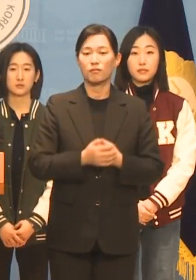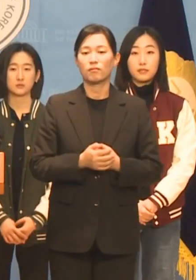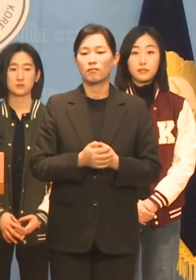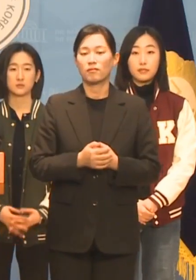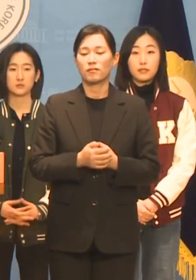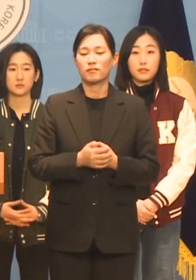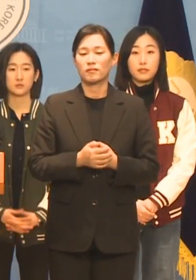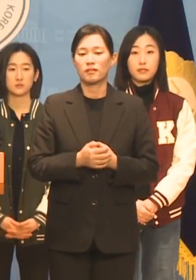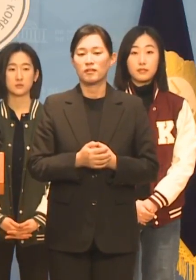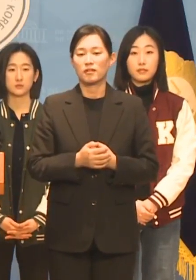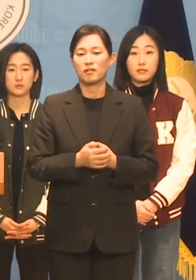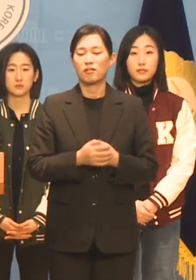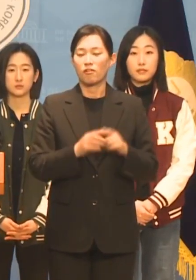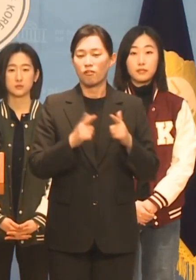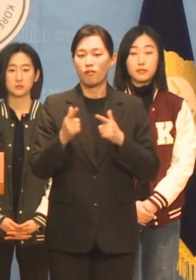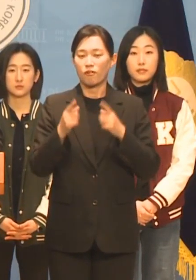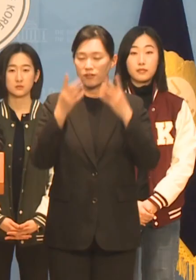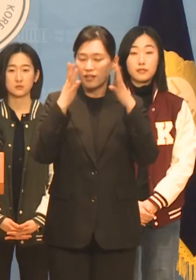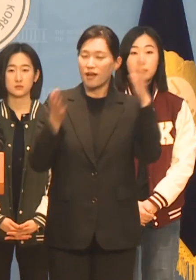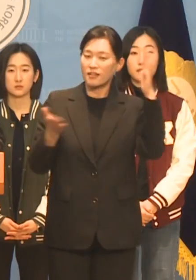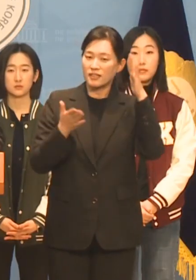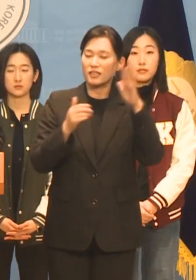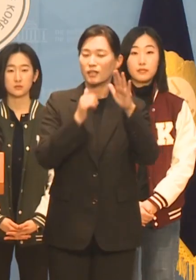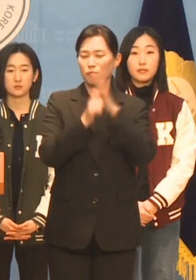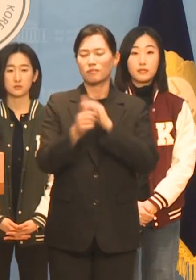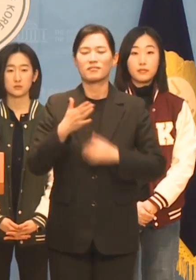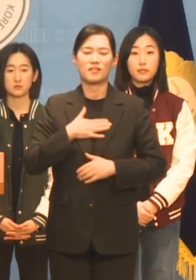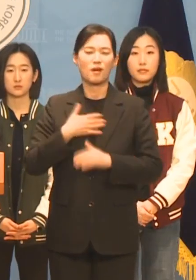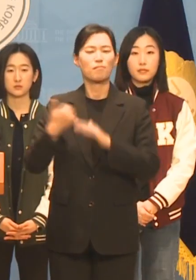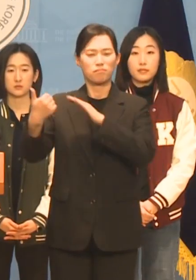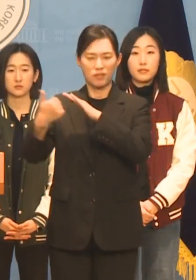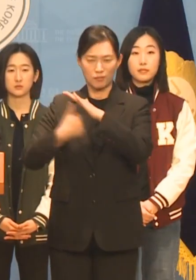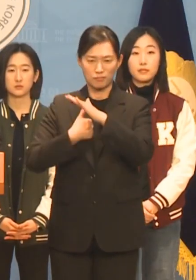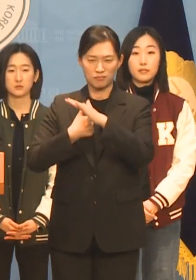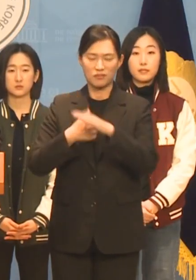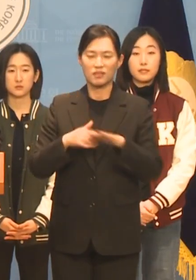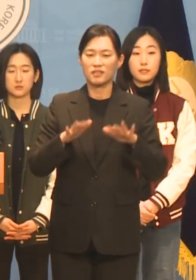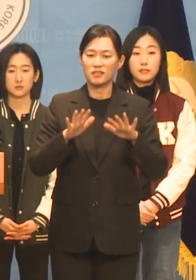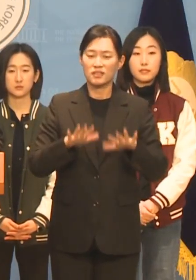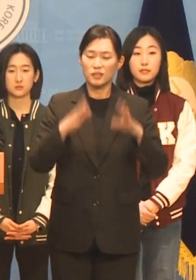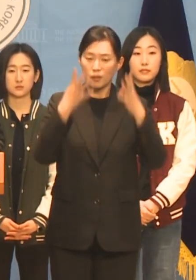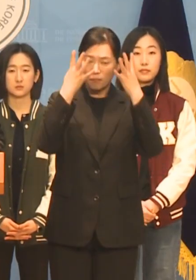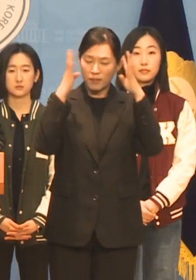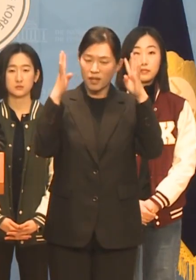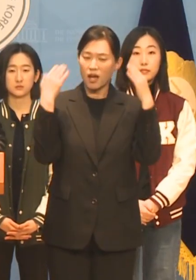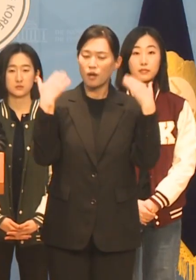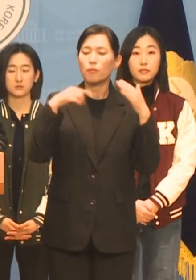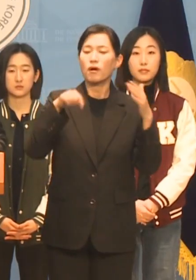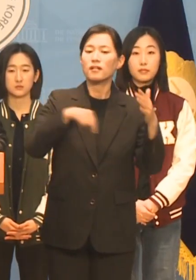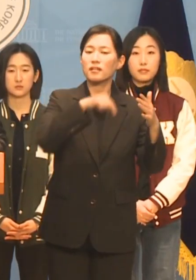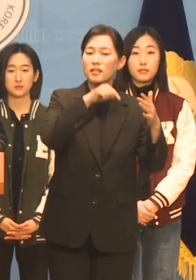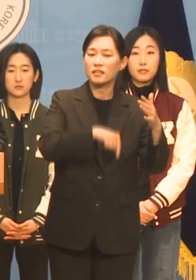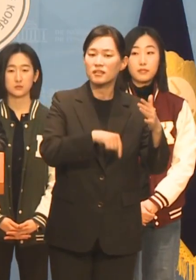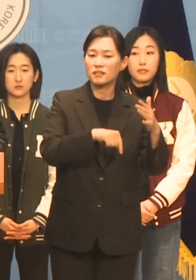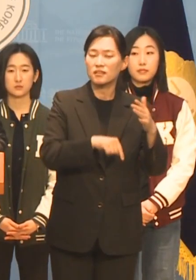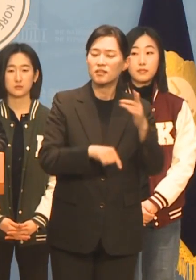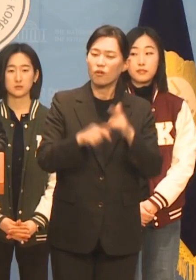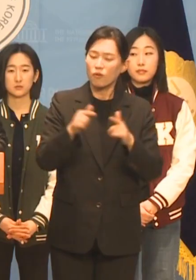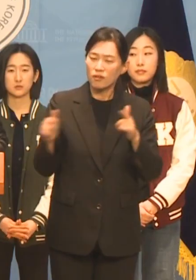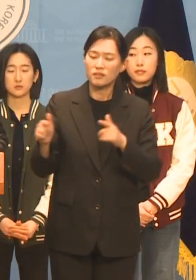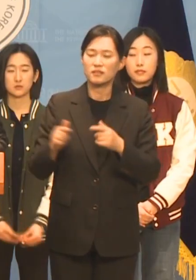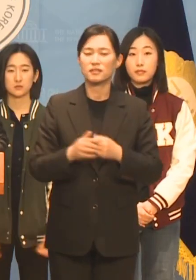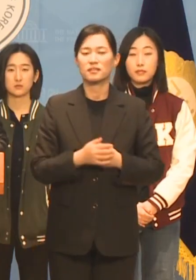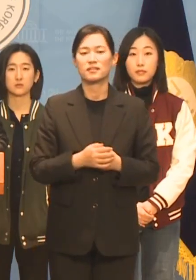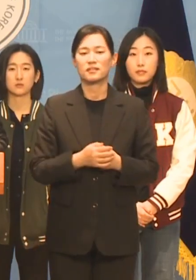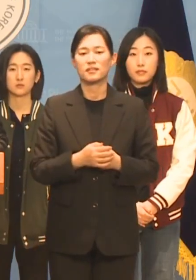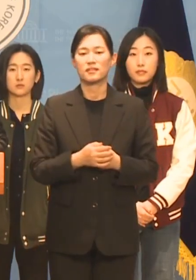여러 대학생 대표자분들이 저를 찾아와서 현재 대학가에서 벌어지고 있는 여러